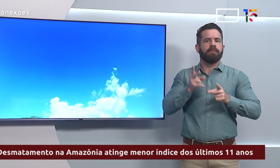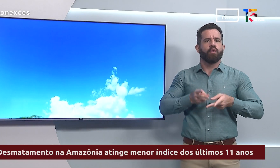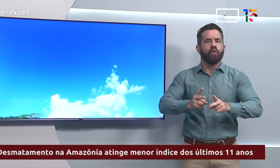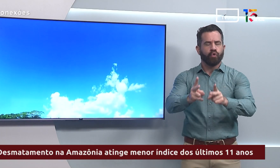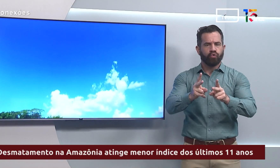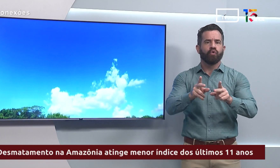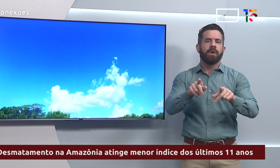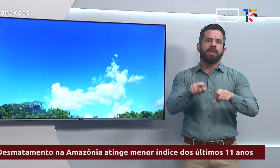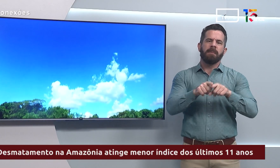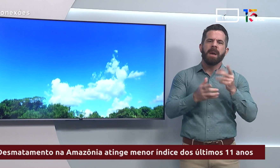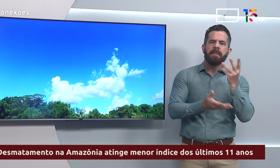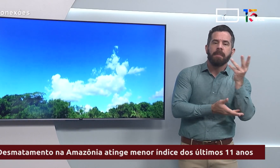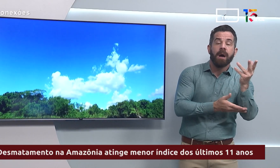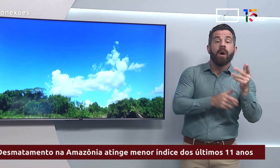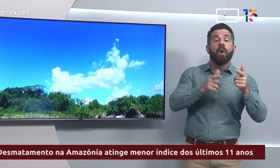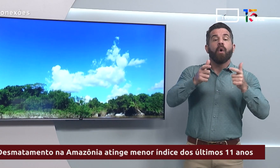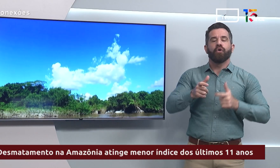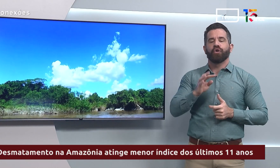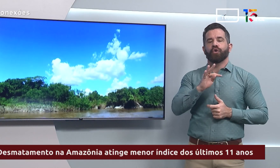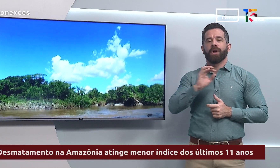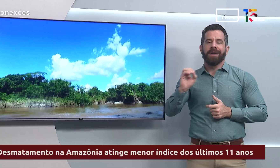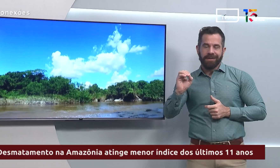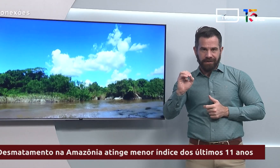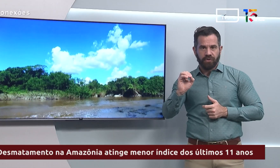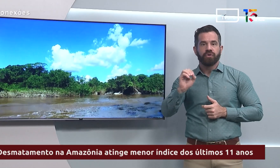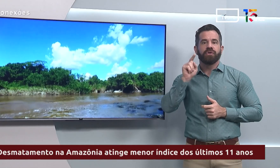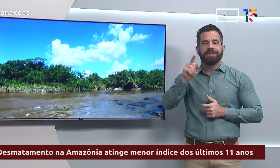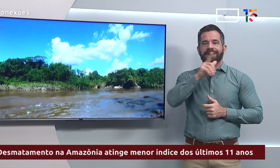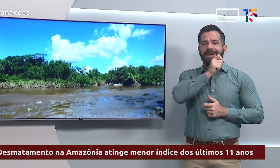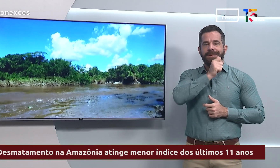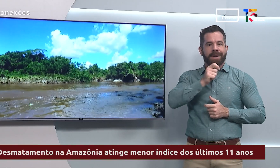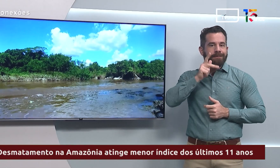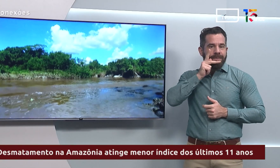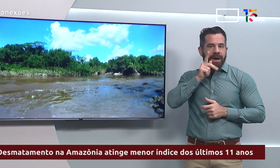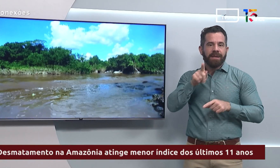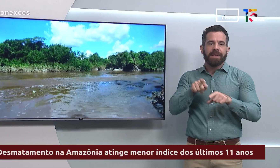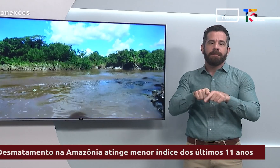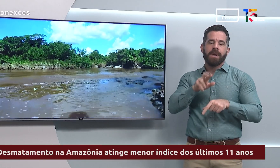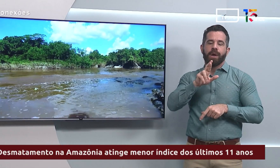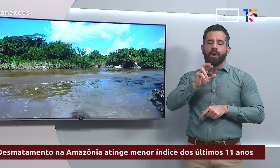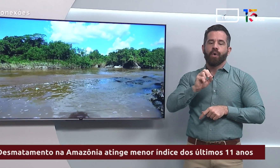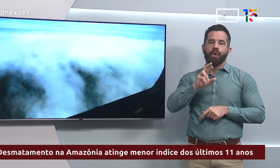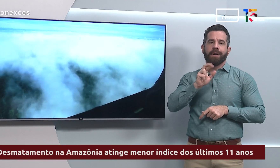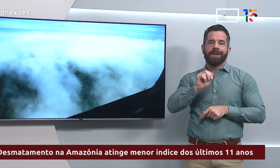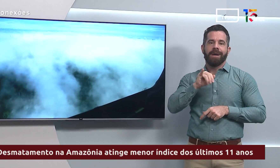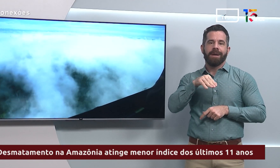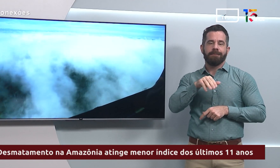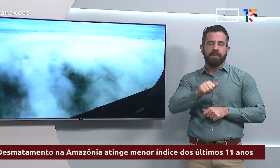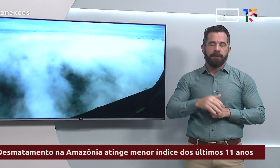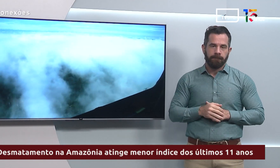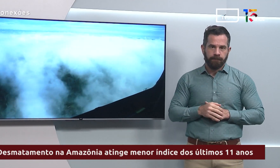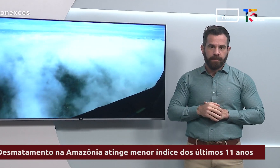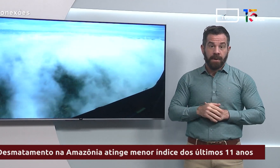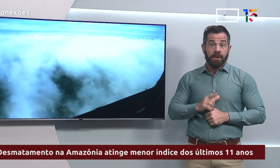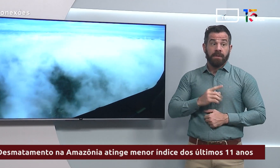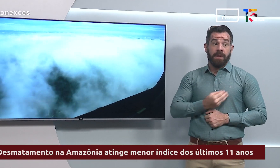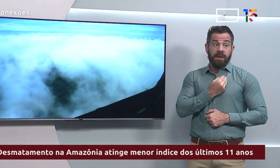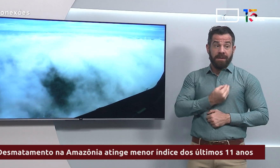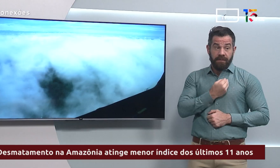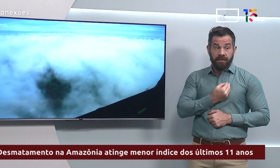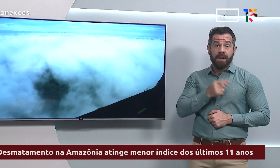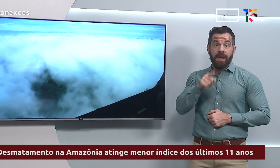Amapá e Roraima. Somente Mato Grosso registrou aumento de área desmatada. O governo brasileiro atribui o